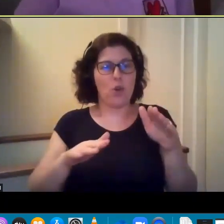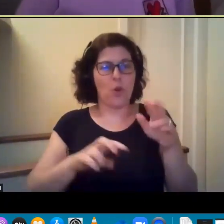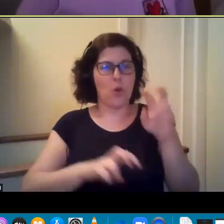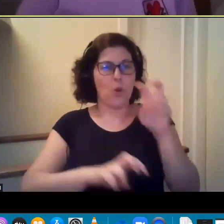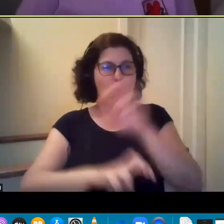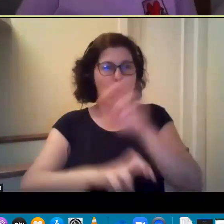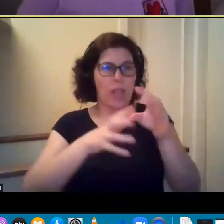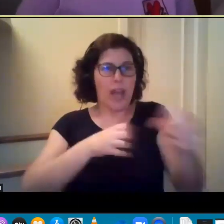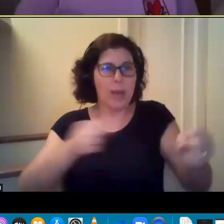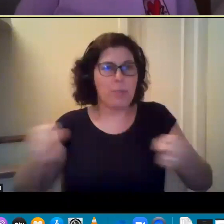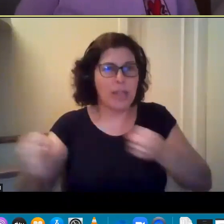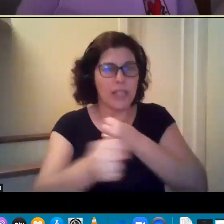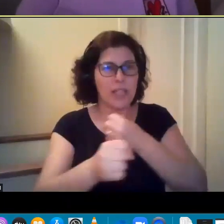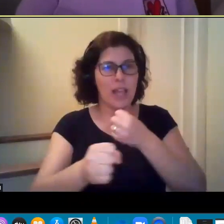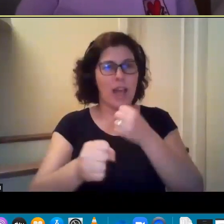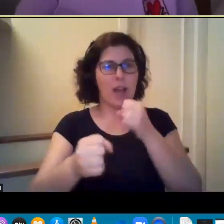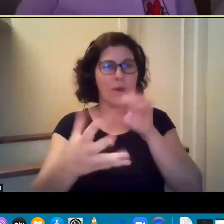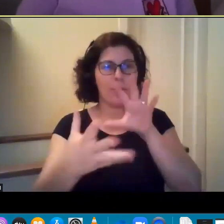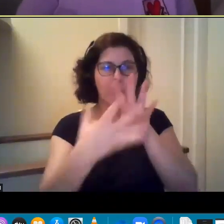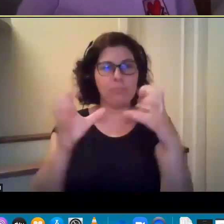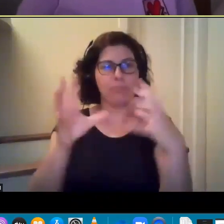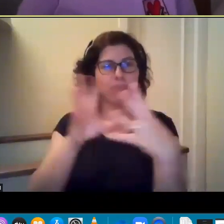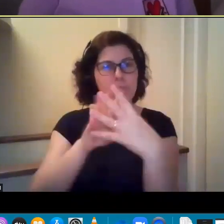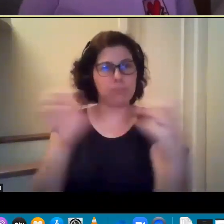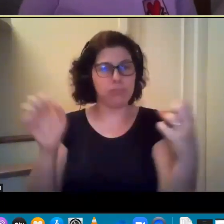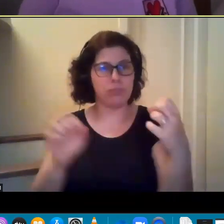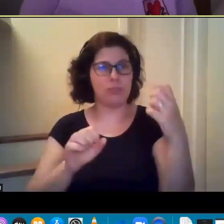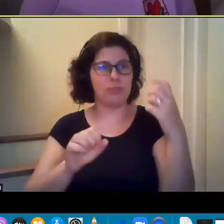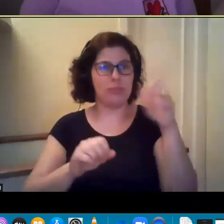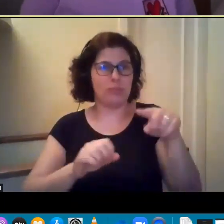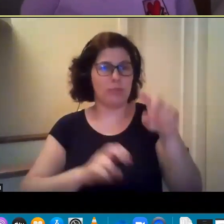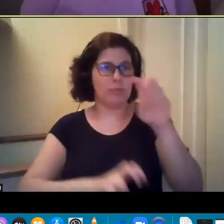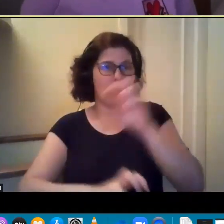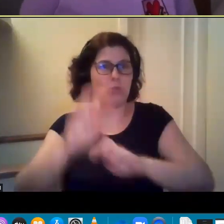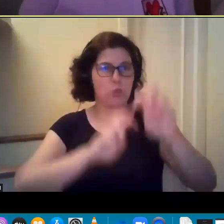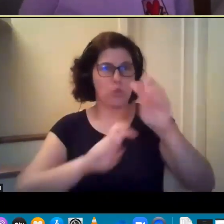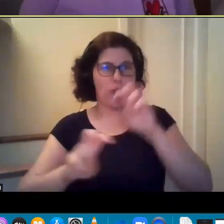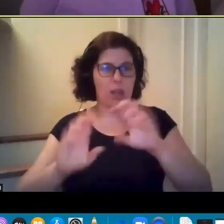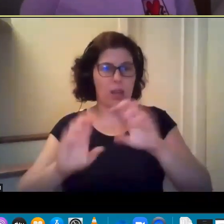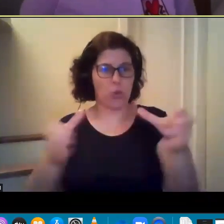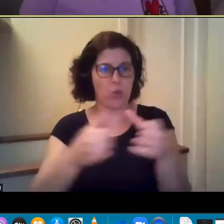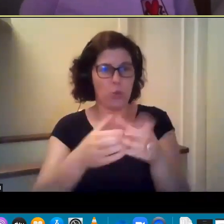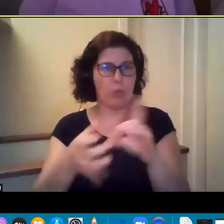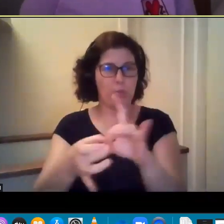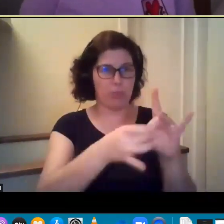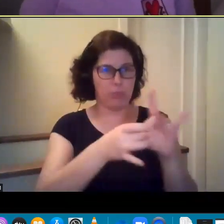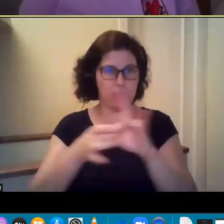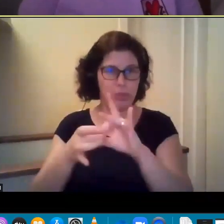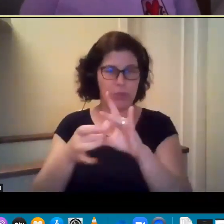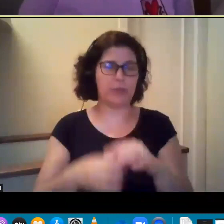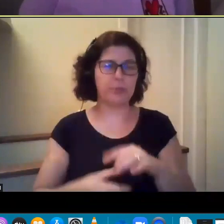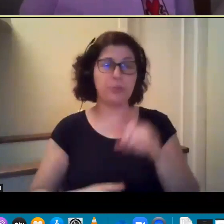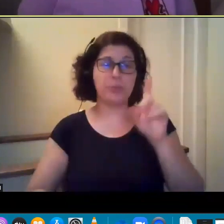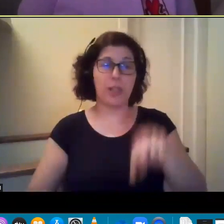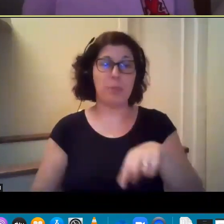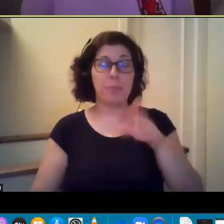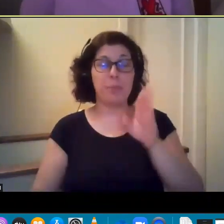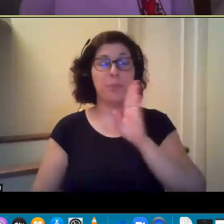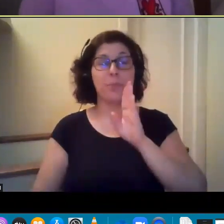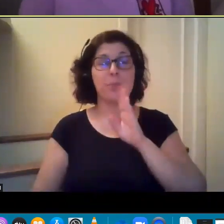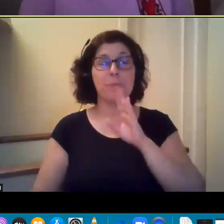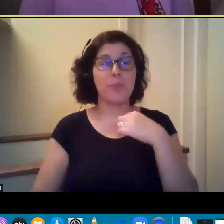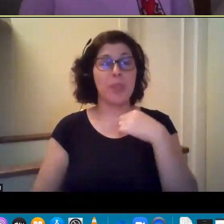de asertividad, y sobre todo favorecer la cohesión grupal. También tener en cuenta que, como os comentaba, siempre vais a